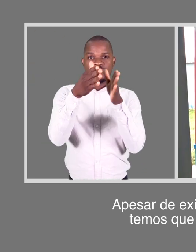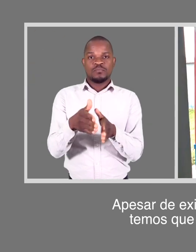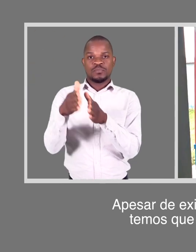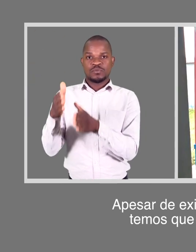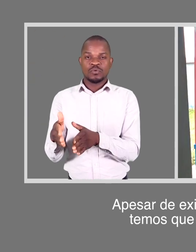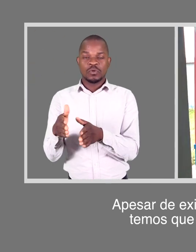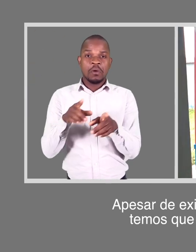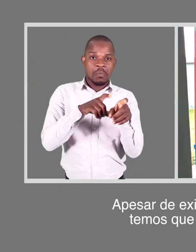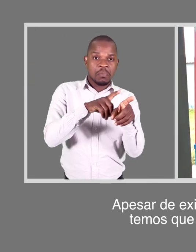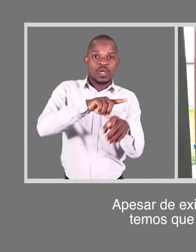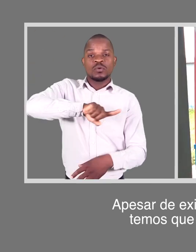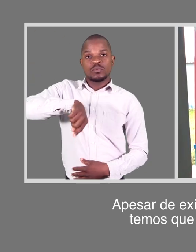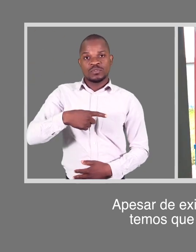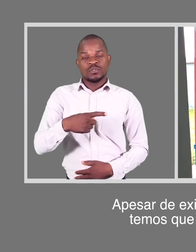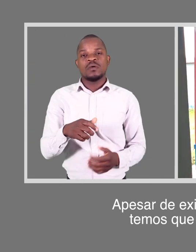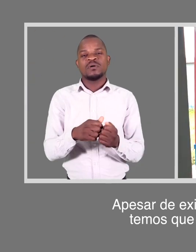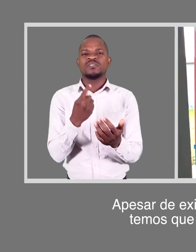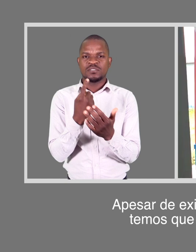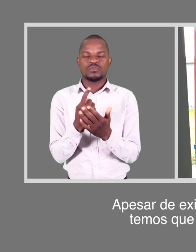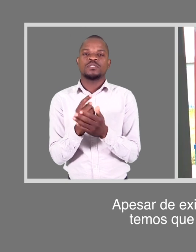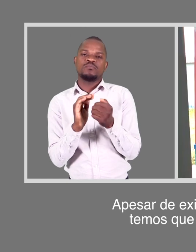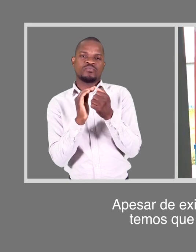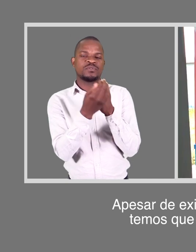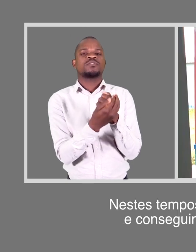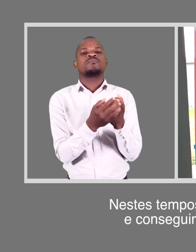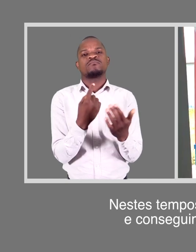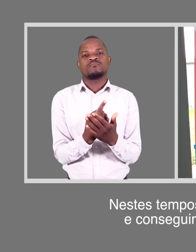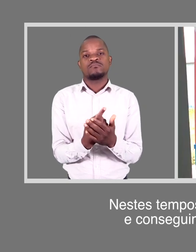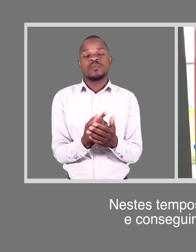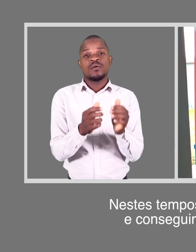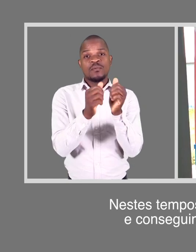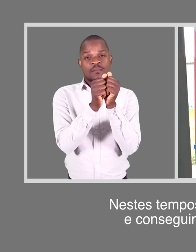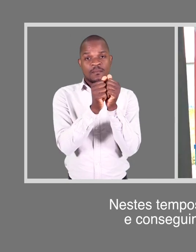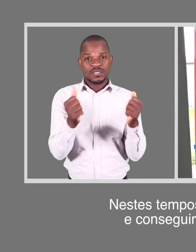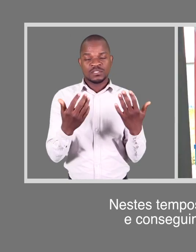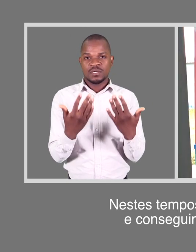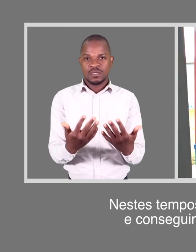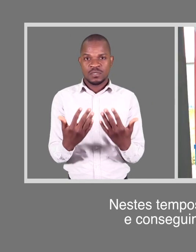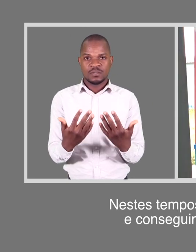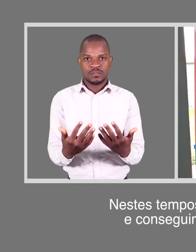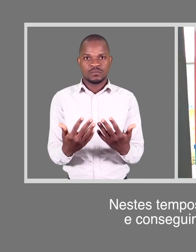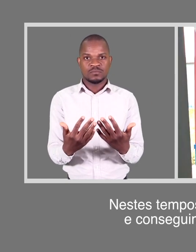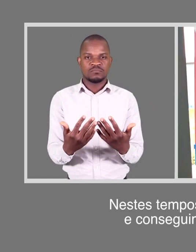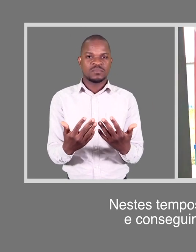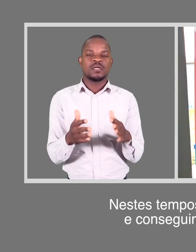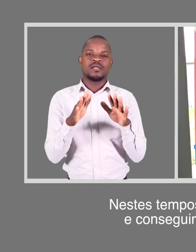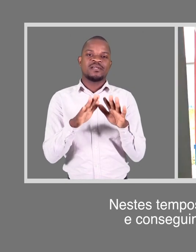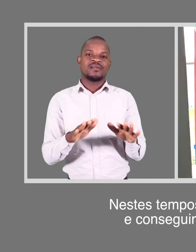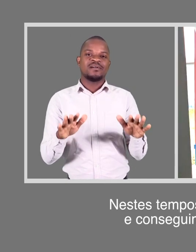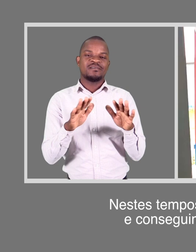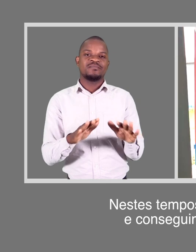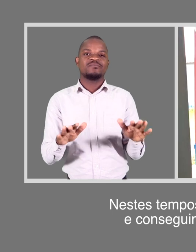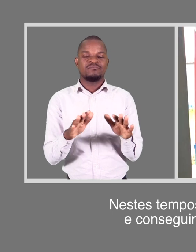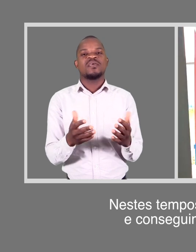casa, né? Mas temos que estarmos protegidos. Só que até que esse tempo, como está um pouco